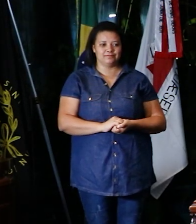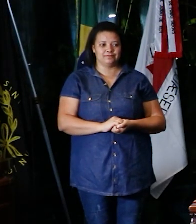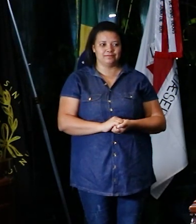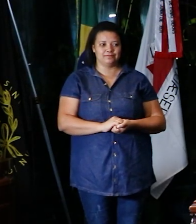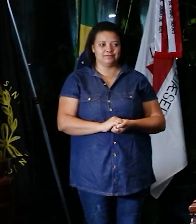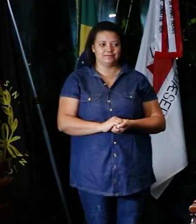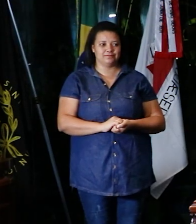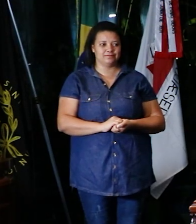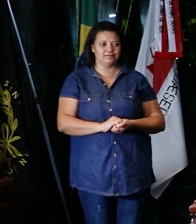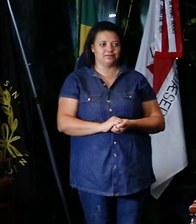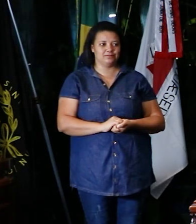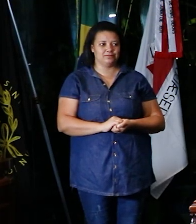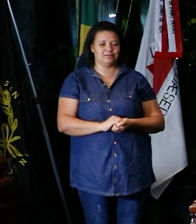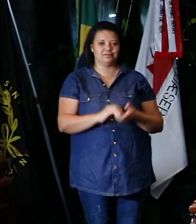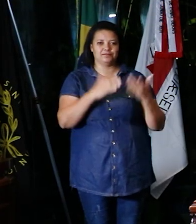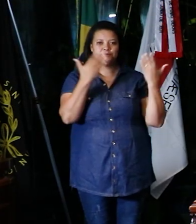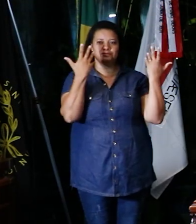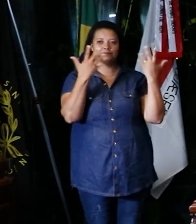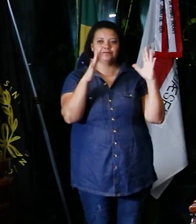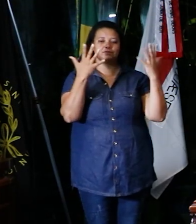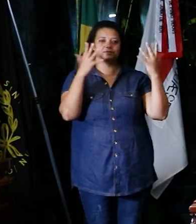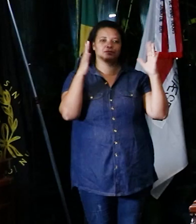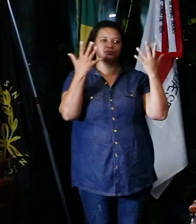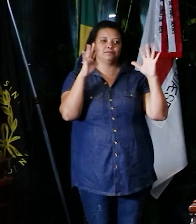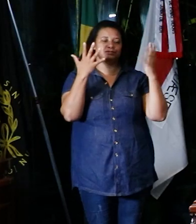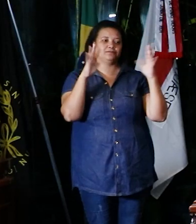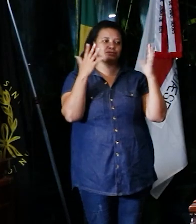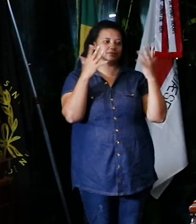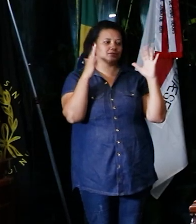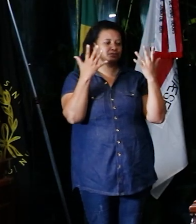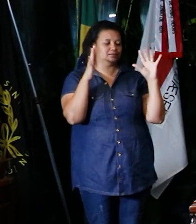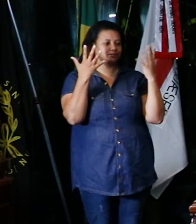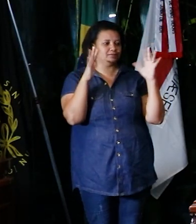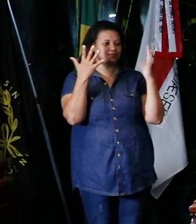Como queira. Gente, uma salva de palmas para a Julieta.